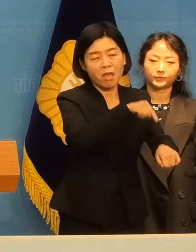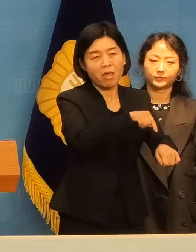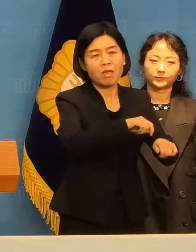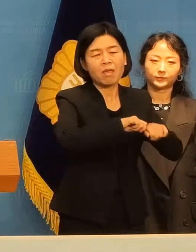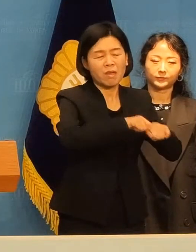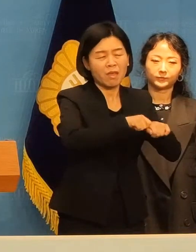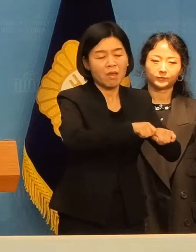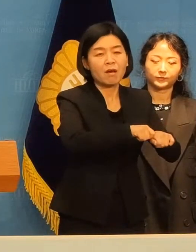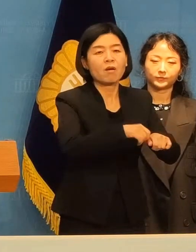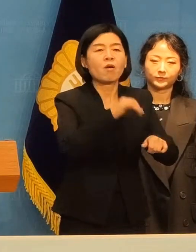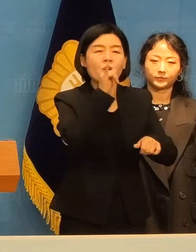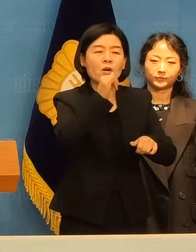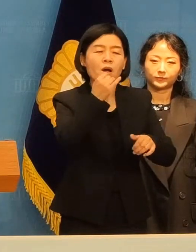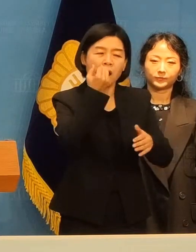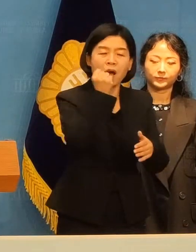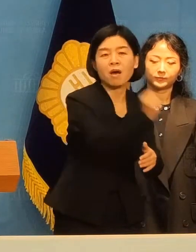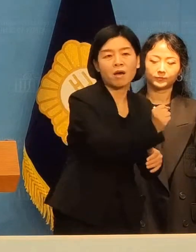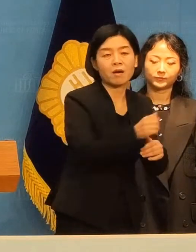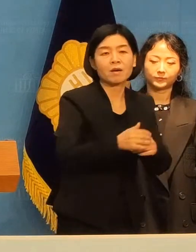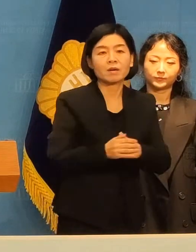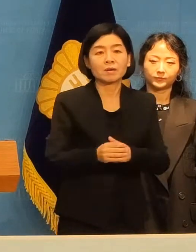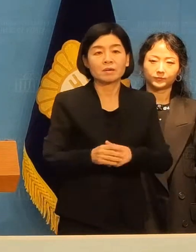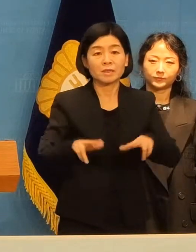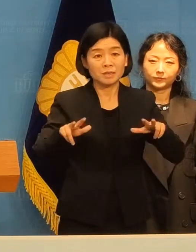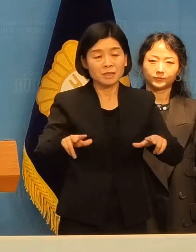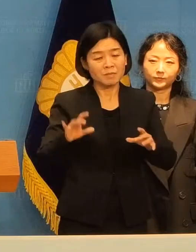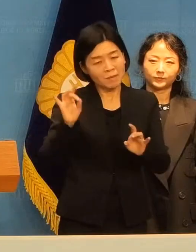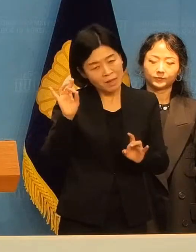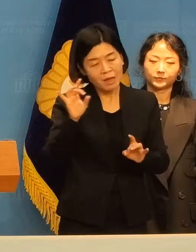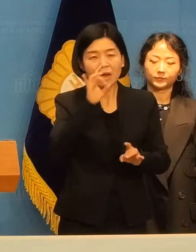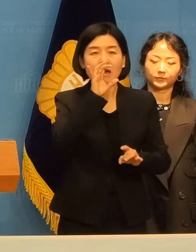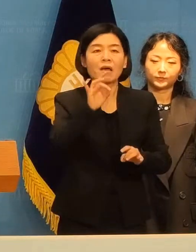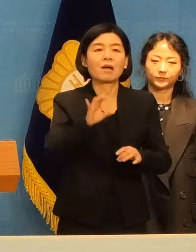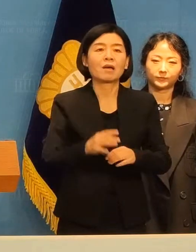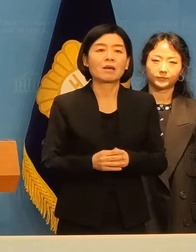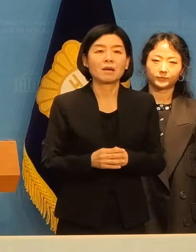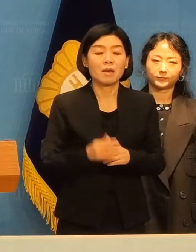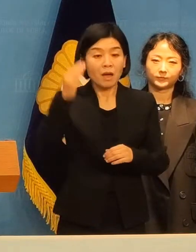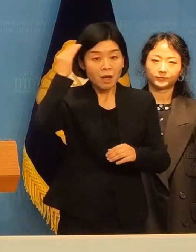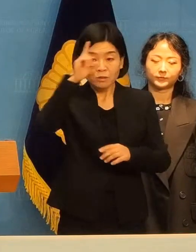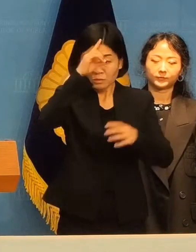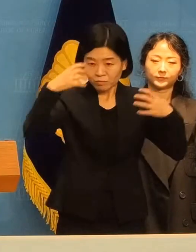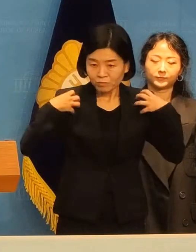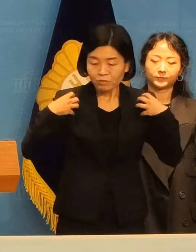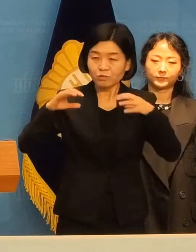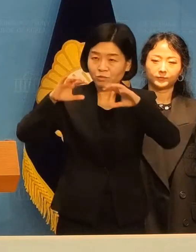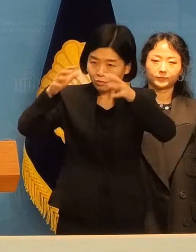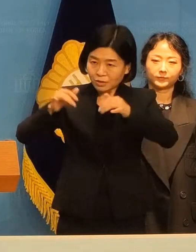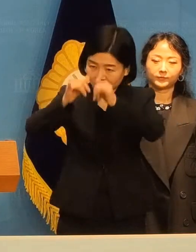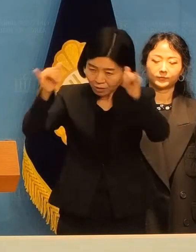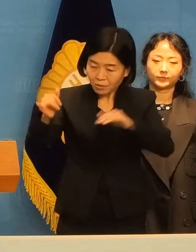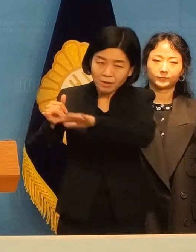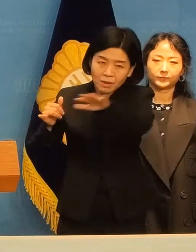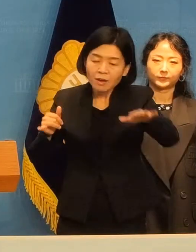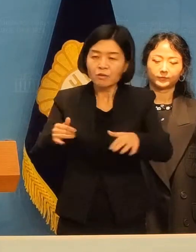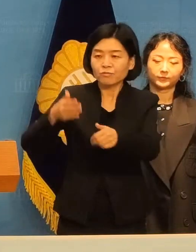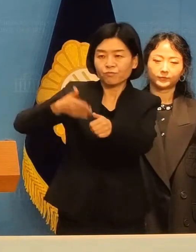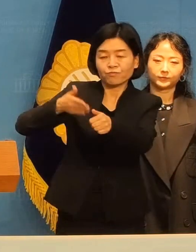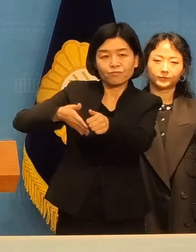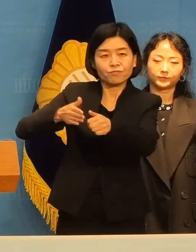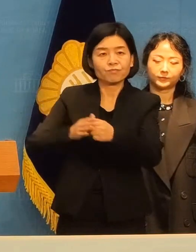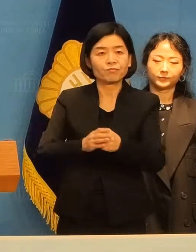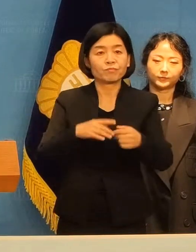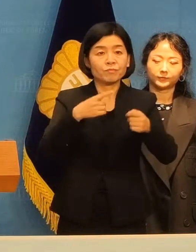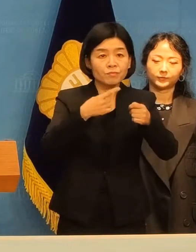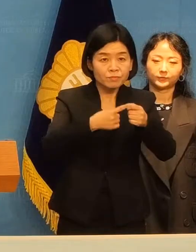너무나 잘 압니다. 그러므로 우리는 침묵할 수 없습니다. 우리는 한국 정부와 국제사회에 분명히 요청합니다.